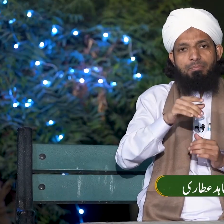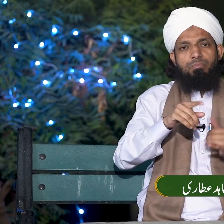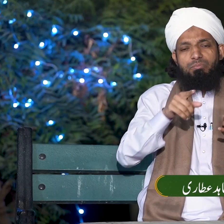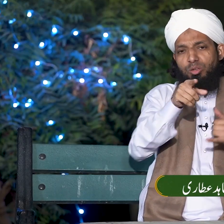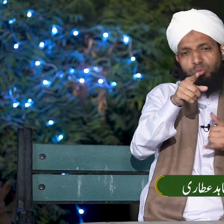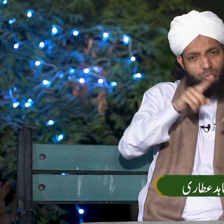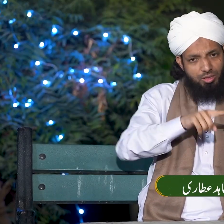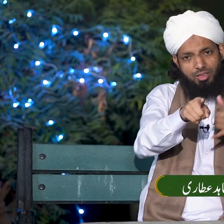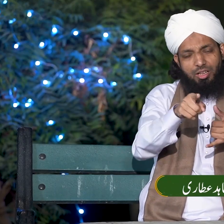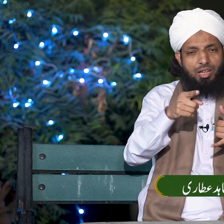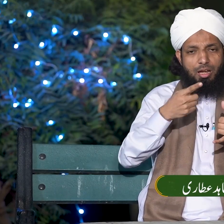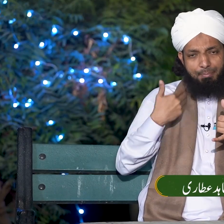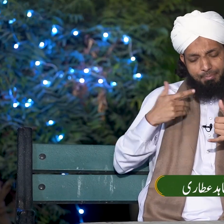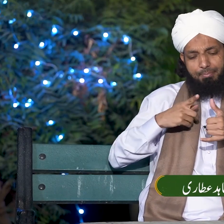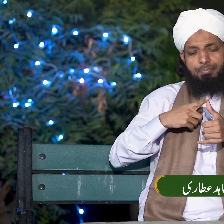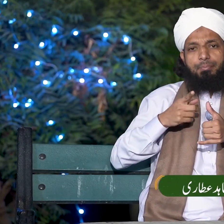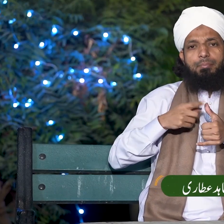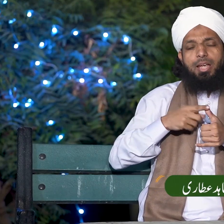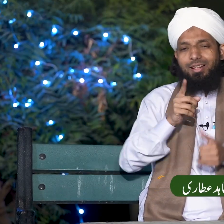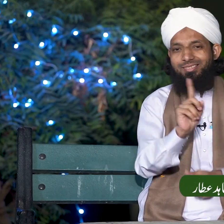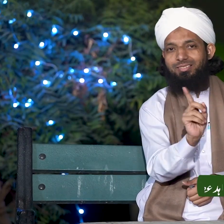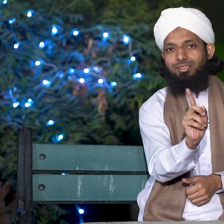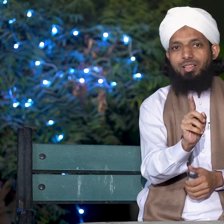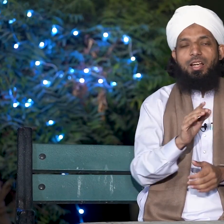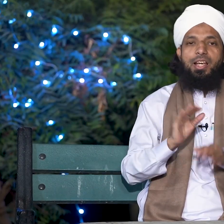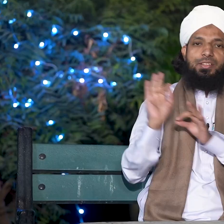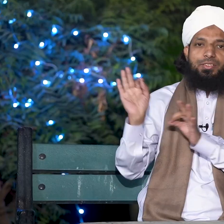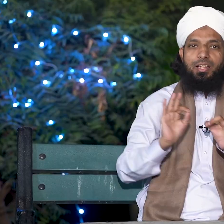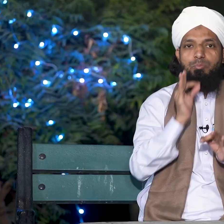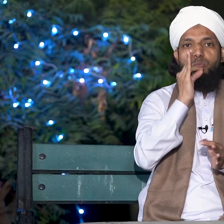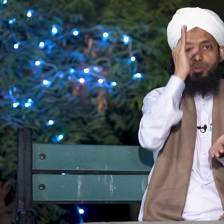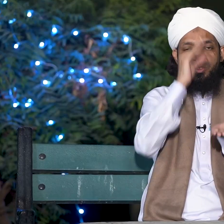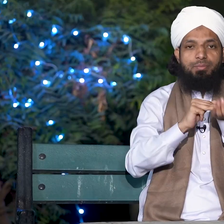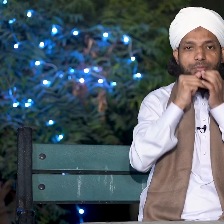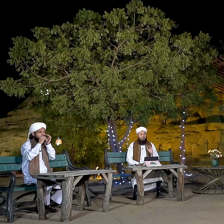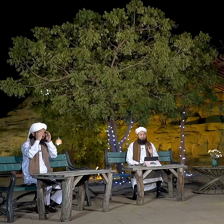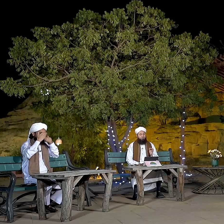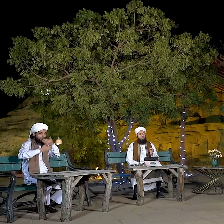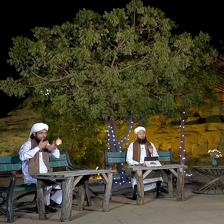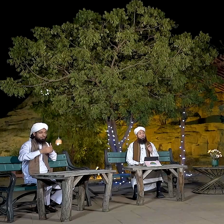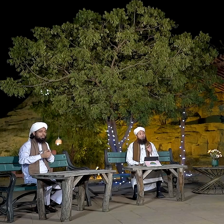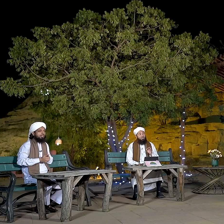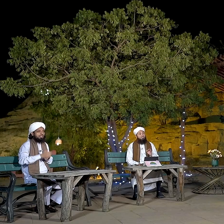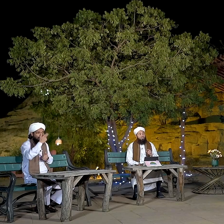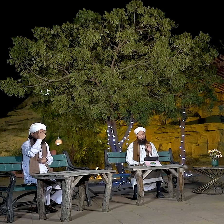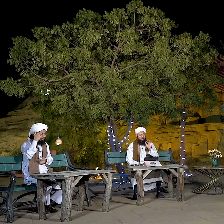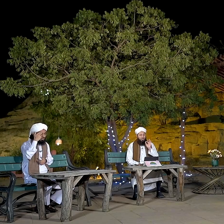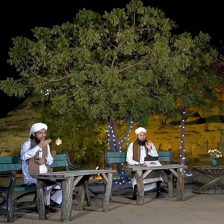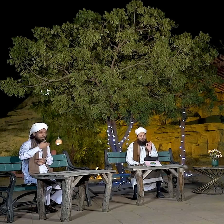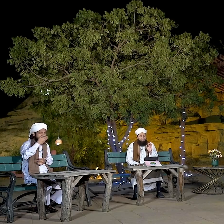بلندیاں عطا فرما دیتا ہے۔ سبحان اللہ۔ اسی طرح پیارے آقا صلی اللہ علیہ وسلم نے فرمایا، افضل